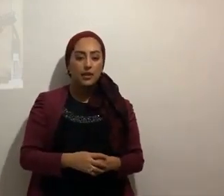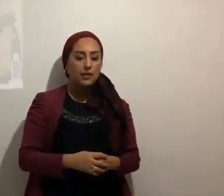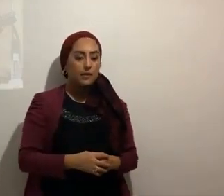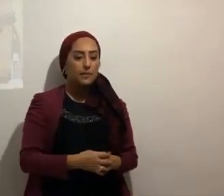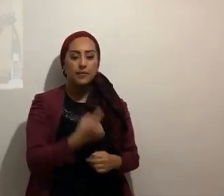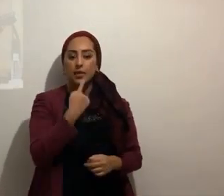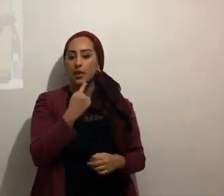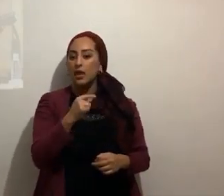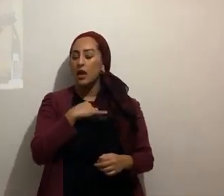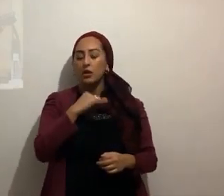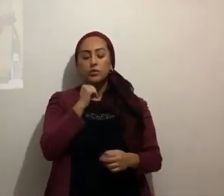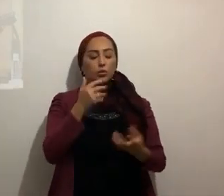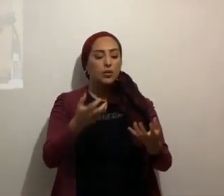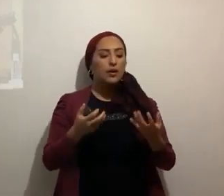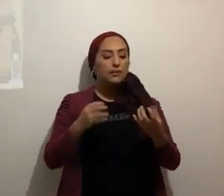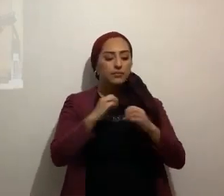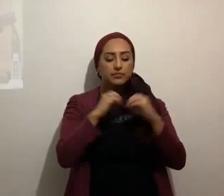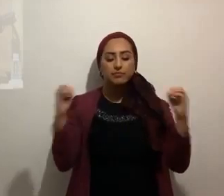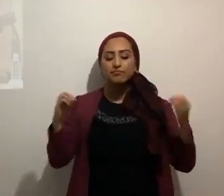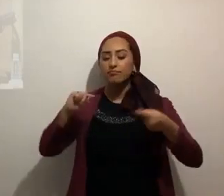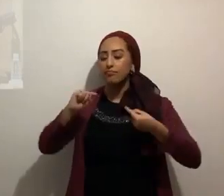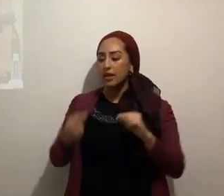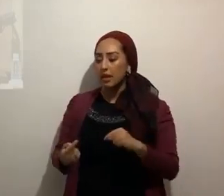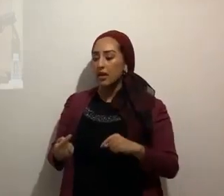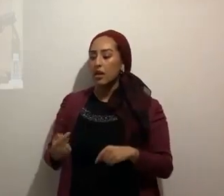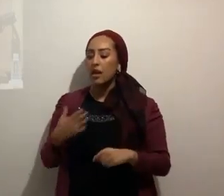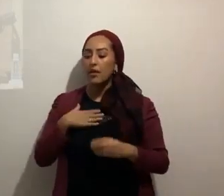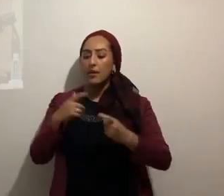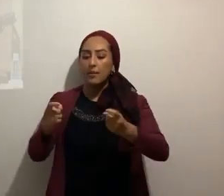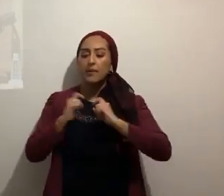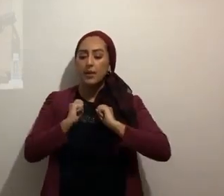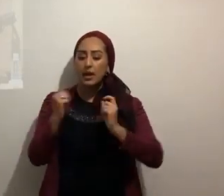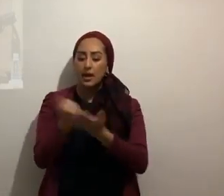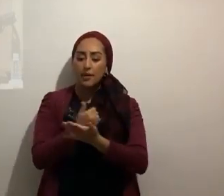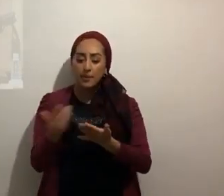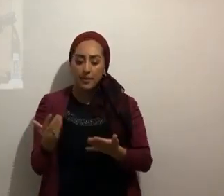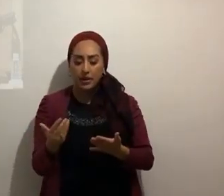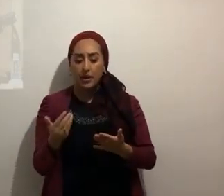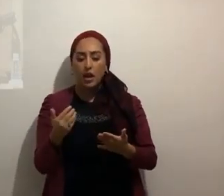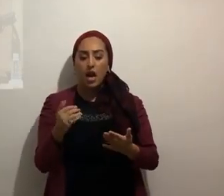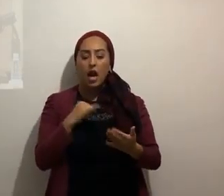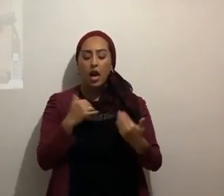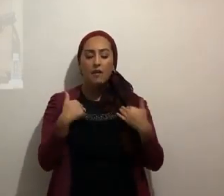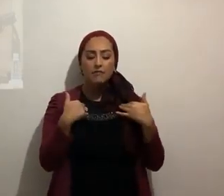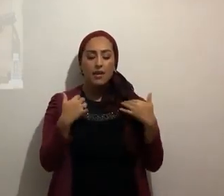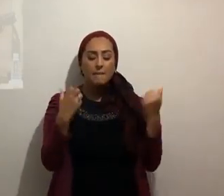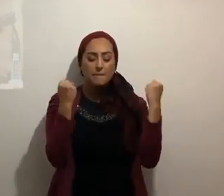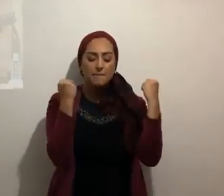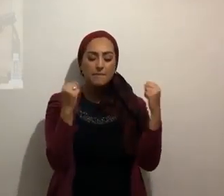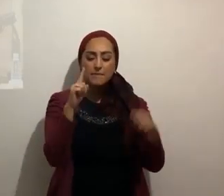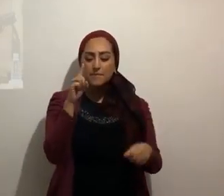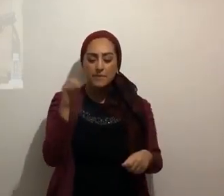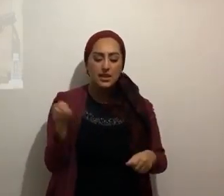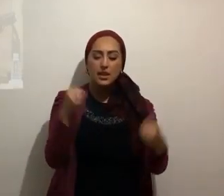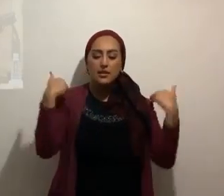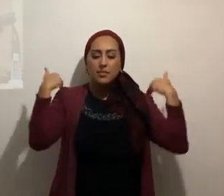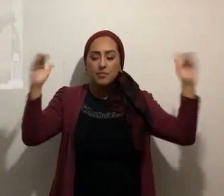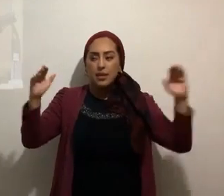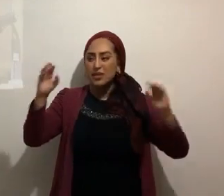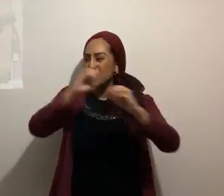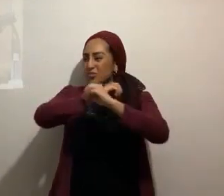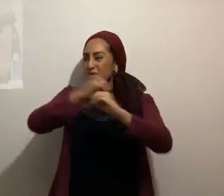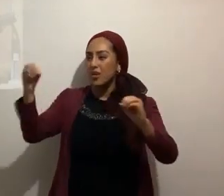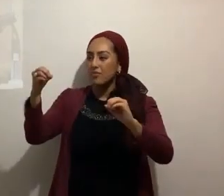entonces dice, no quiero sufrir nada, yo me merezco todo, merezco que tenga yo 10,000 ángeles a mi alrededor y que no me pase ni